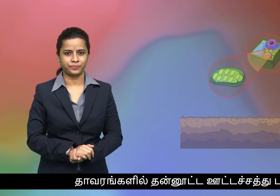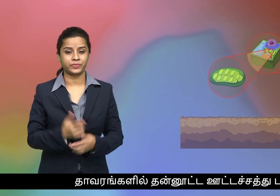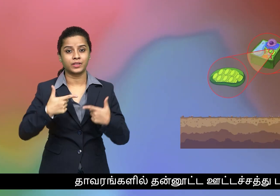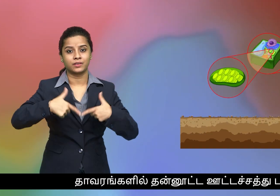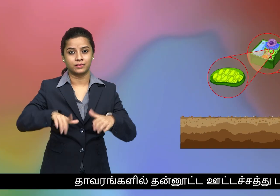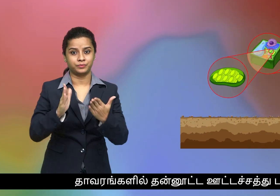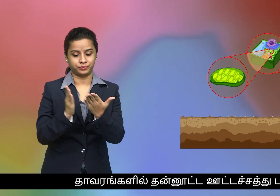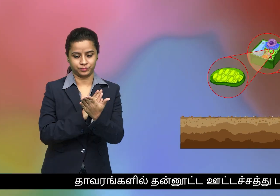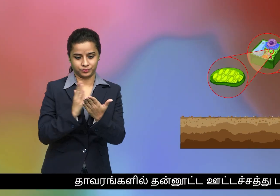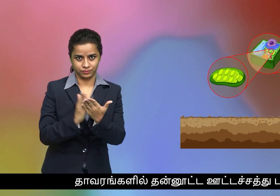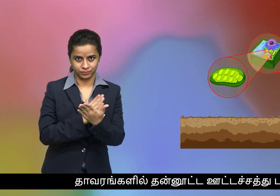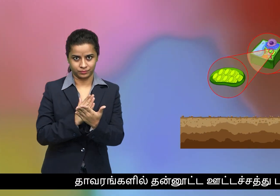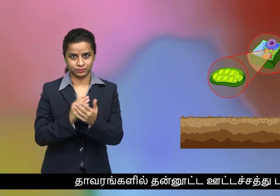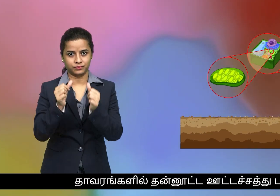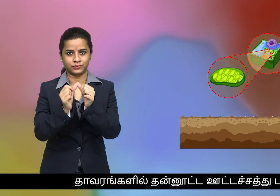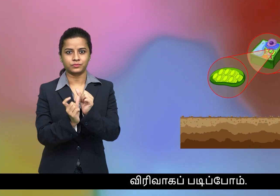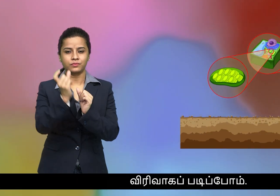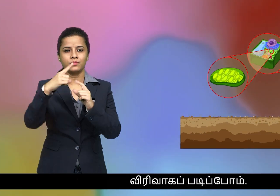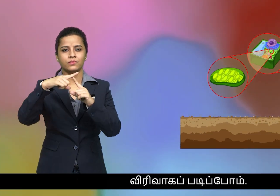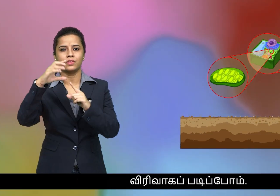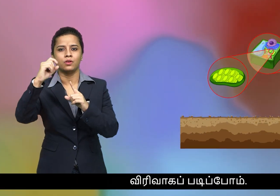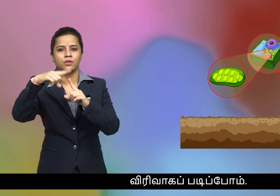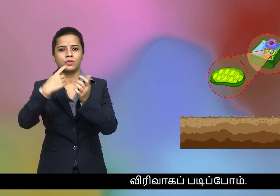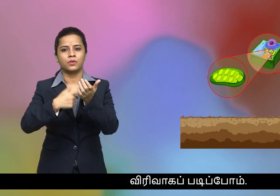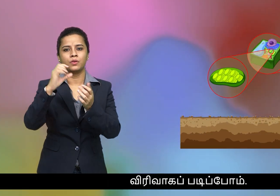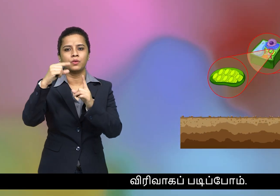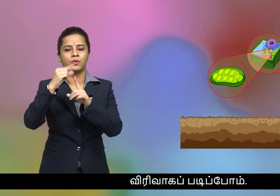தாவரங்களில் தன்னூட்ட ஊட்டச்சத்து பற்றி விரிவாக பார்ப்போம்.